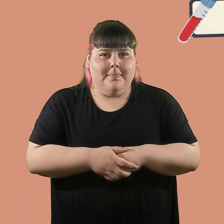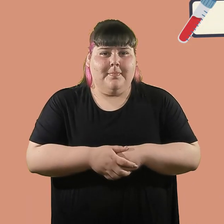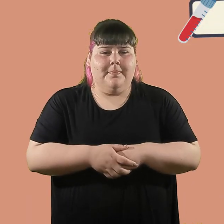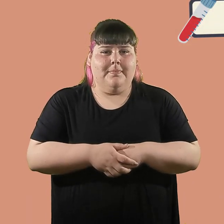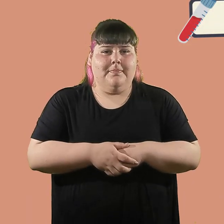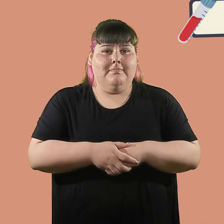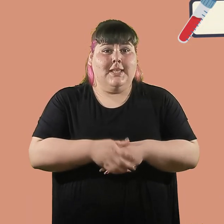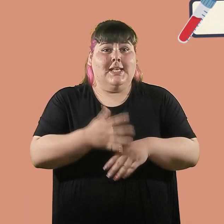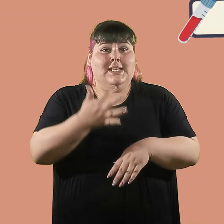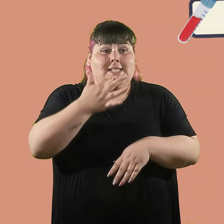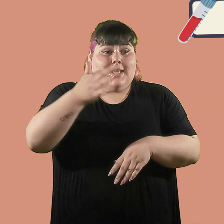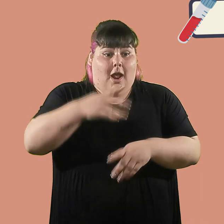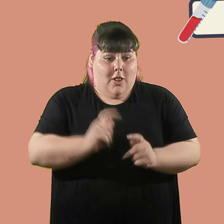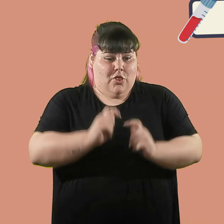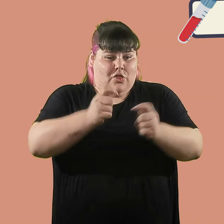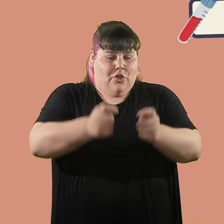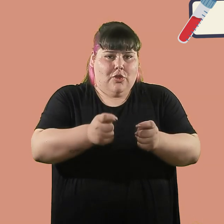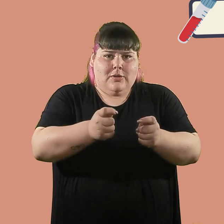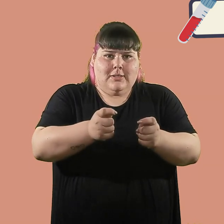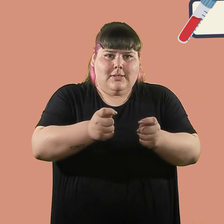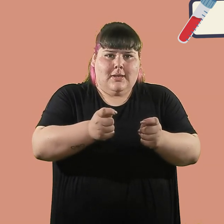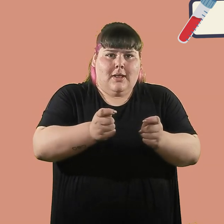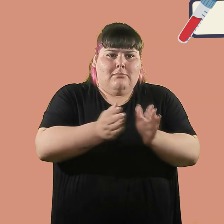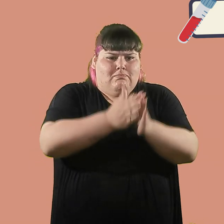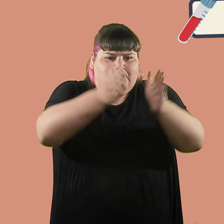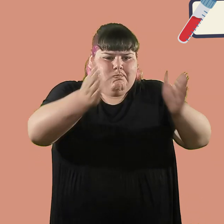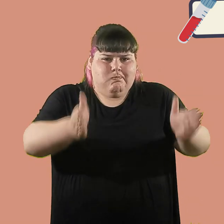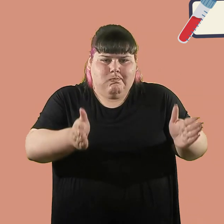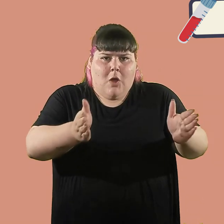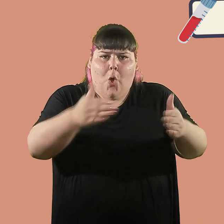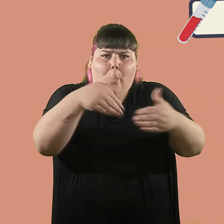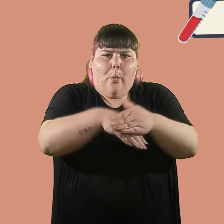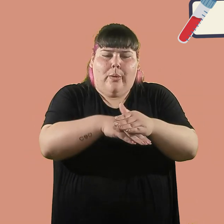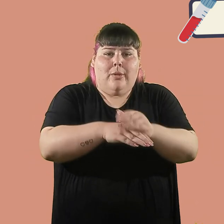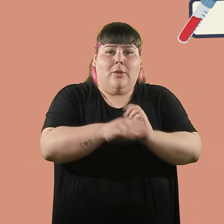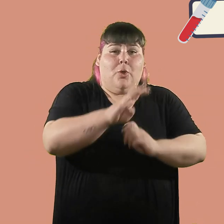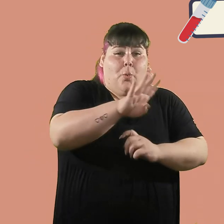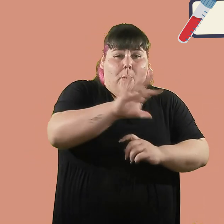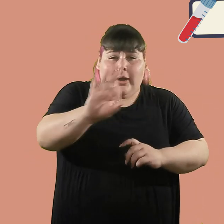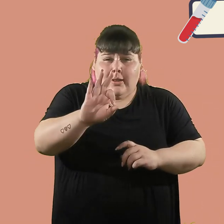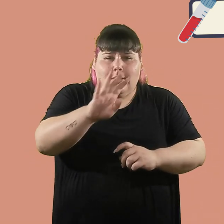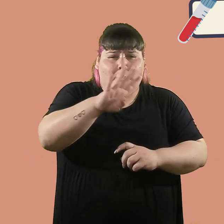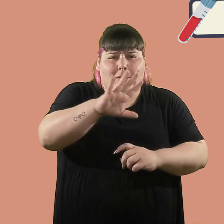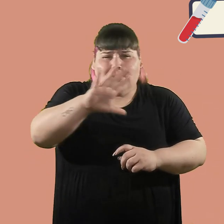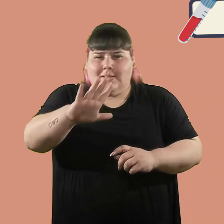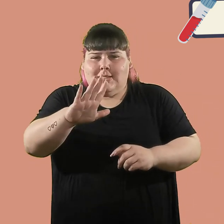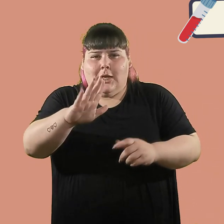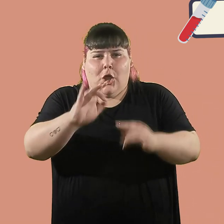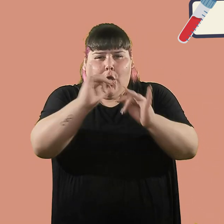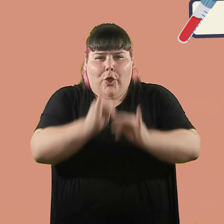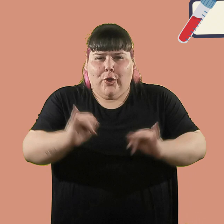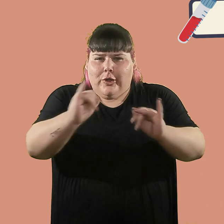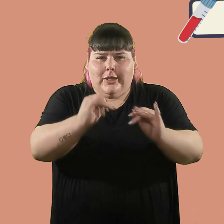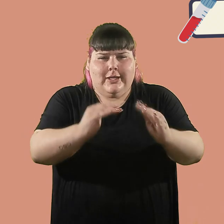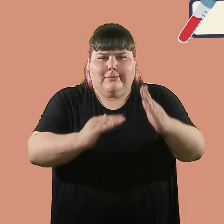La sangre donada solo se puede conservar durante 40 o 45 días máximo, lo